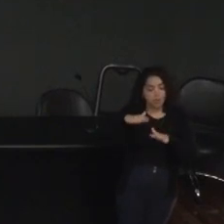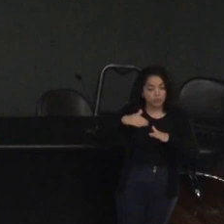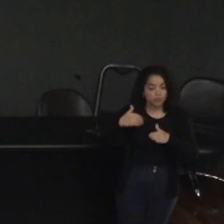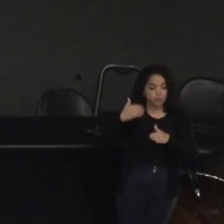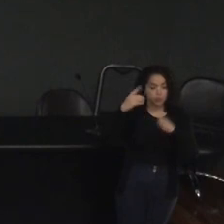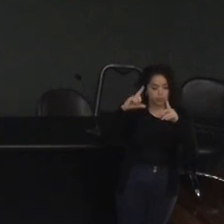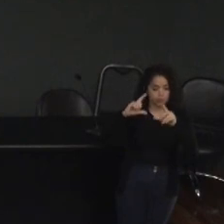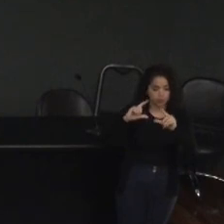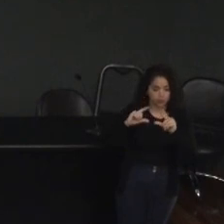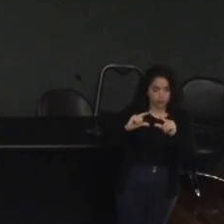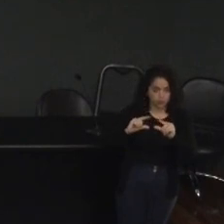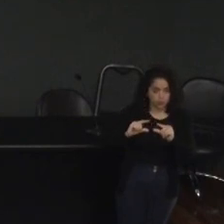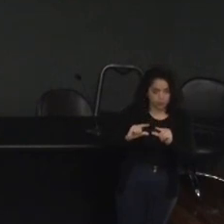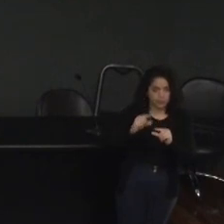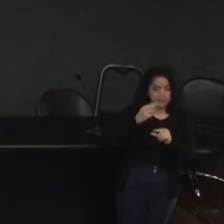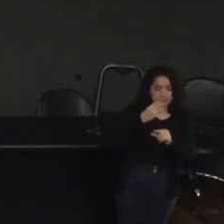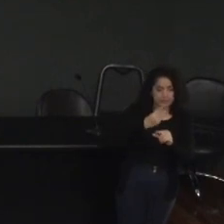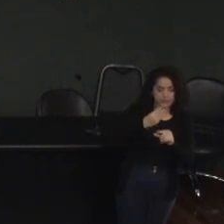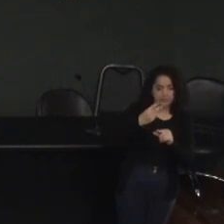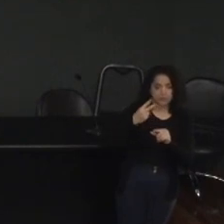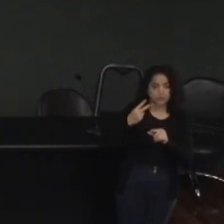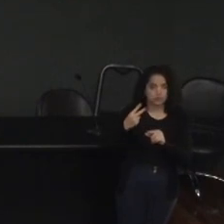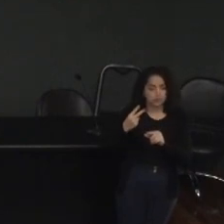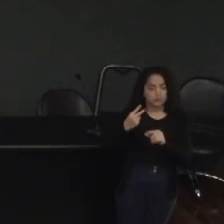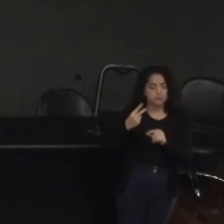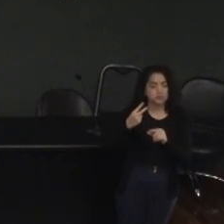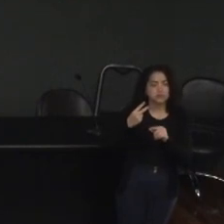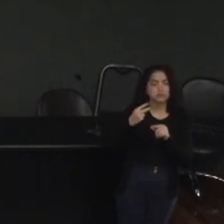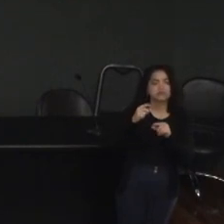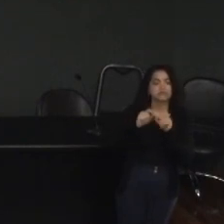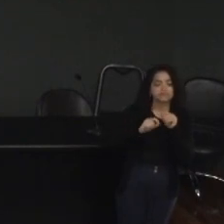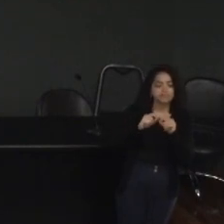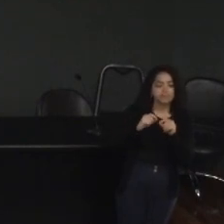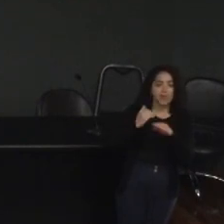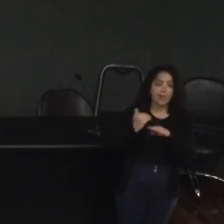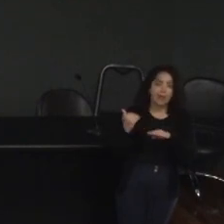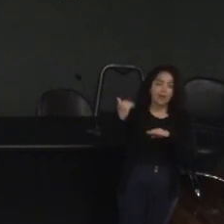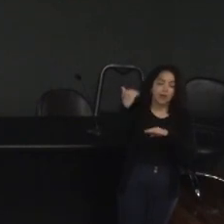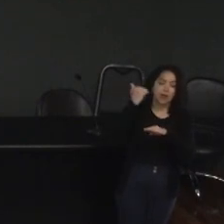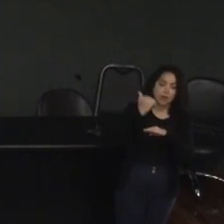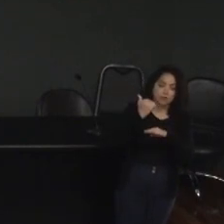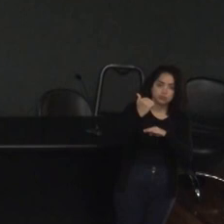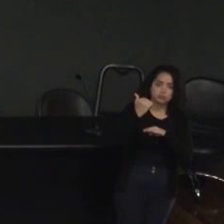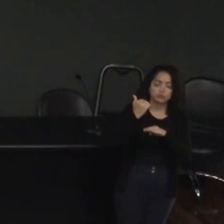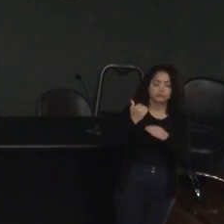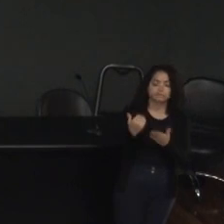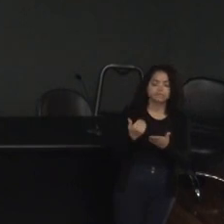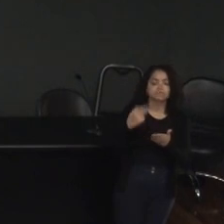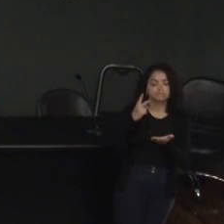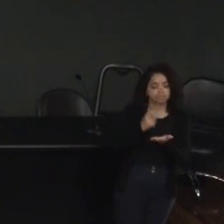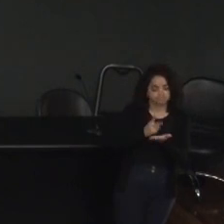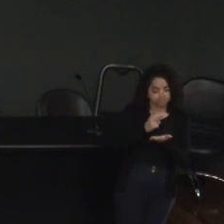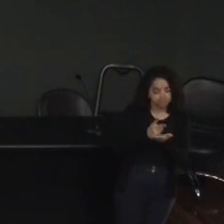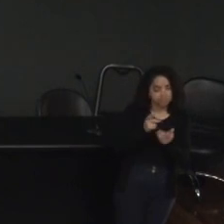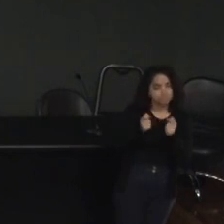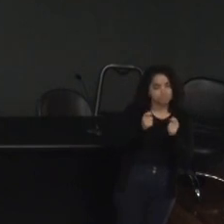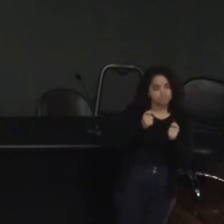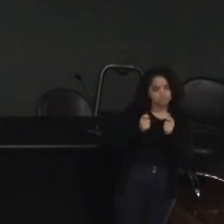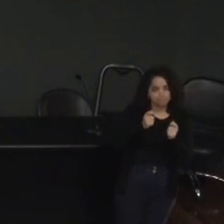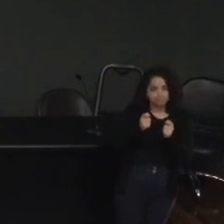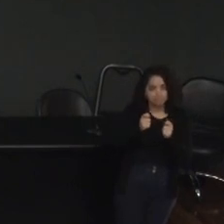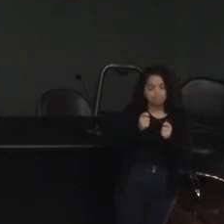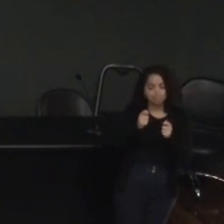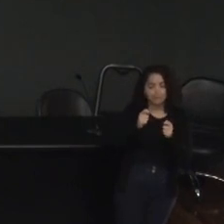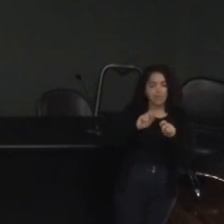impacto reduziram para três dois que tornaram ele alto mas mesmo assim eu continuo controlando Qual